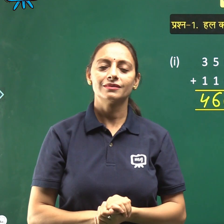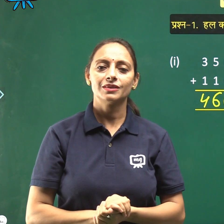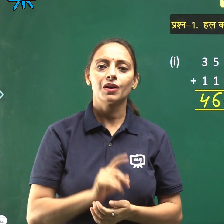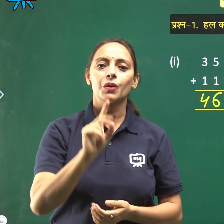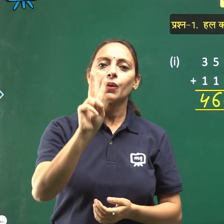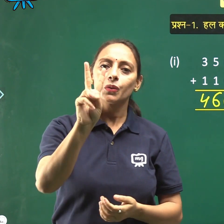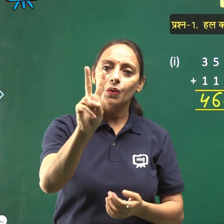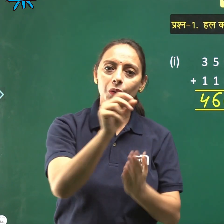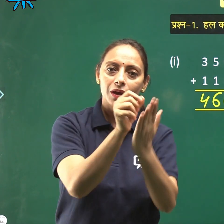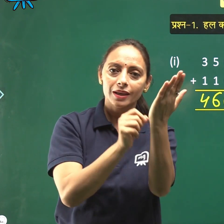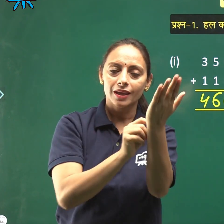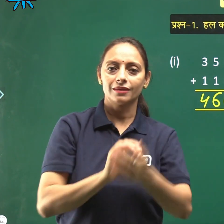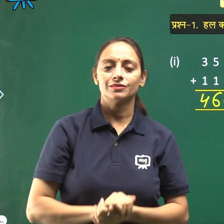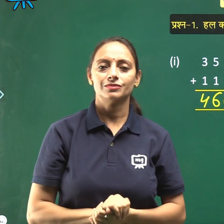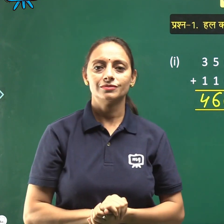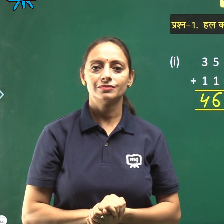1 प्लस 1 2।